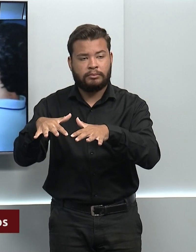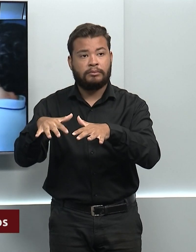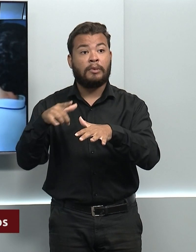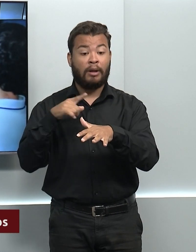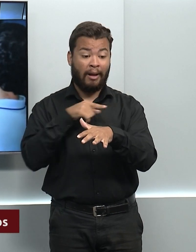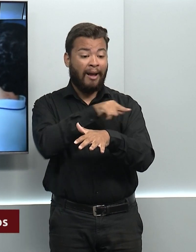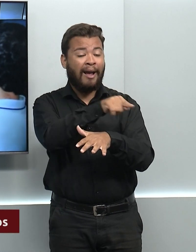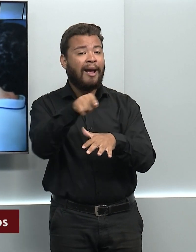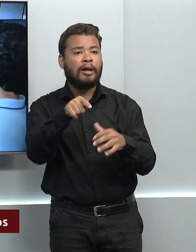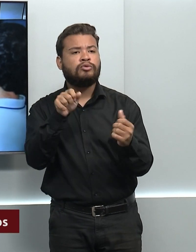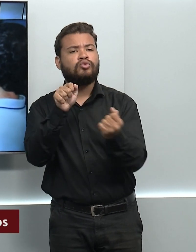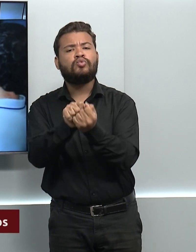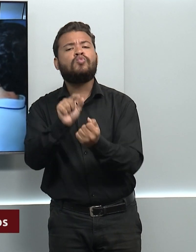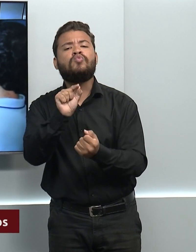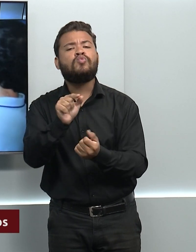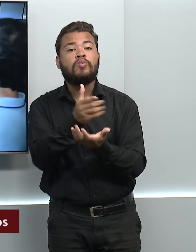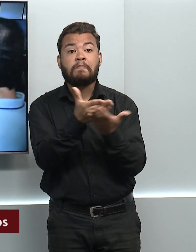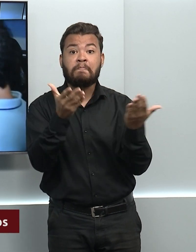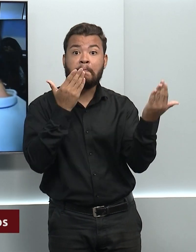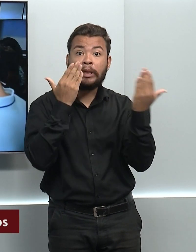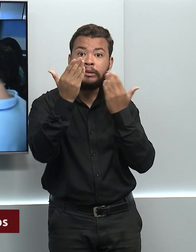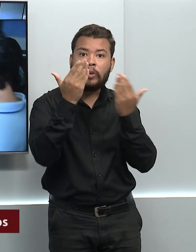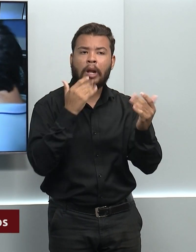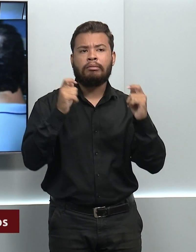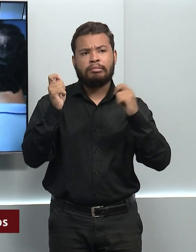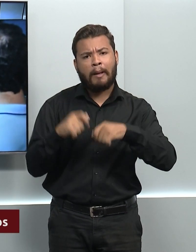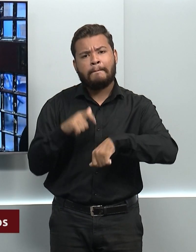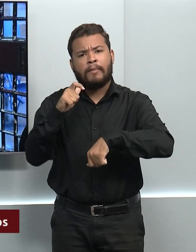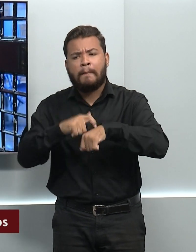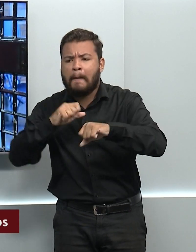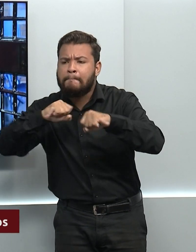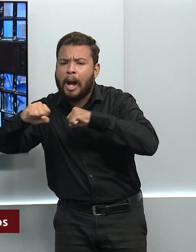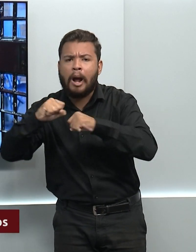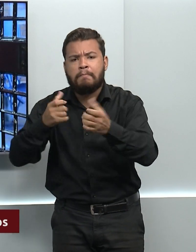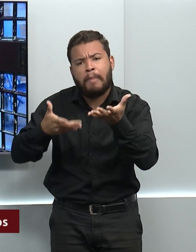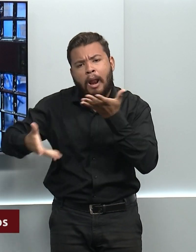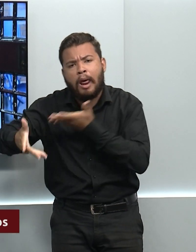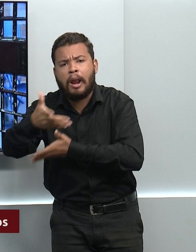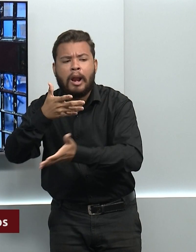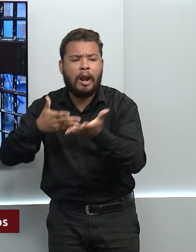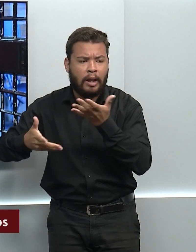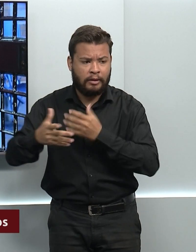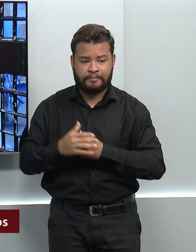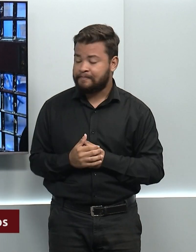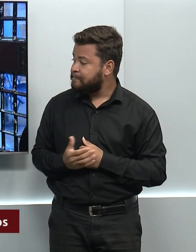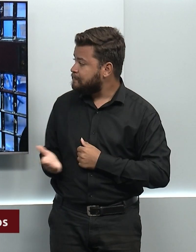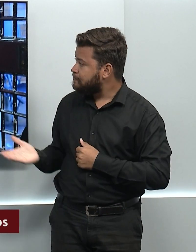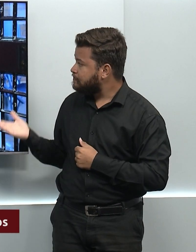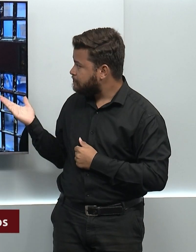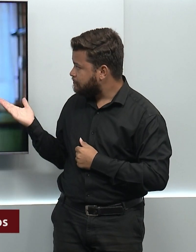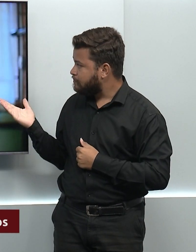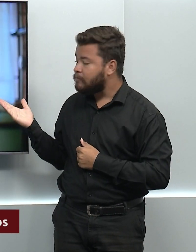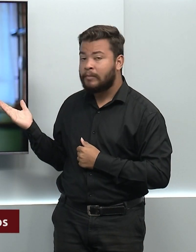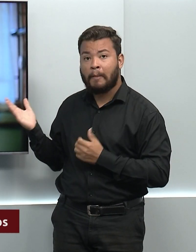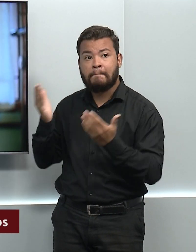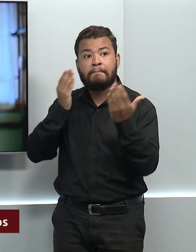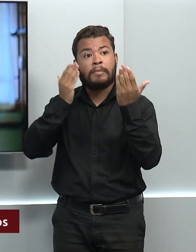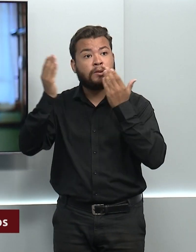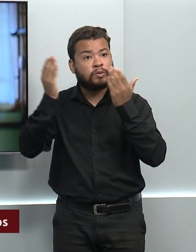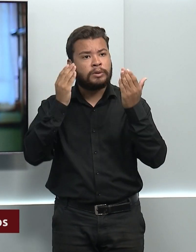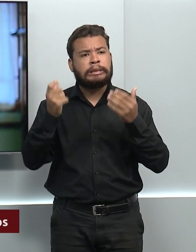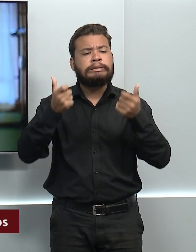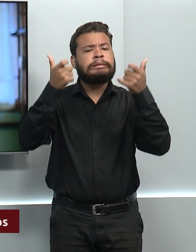psicólogas, em um momento de debate e aprendizagem. Lara Persílio, psicóloga no CEPEA, explica